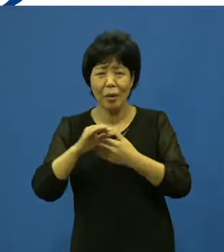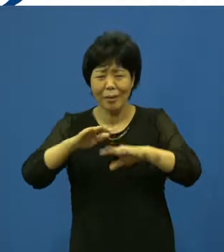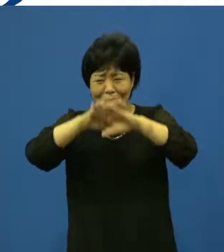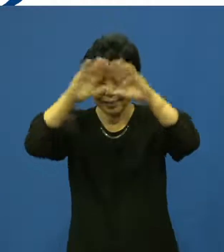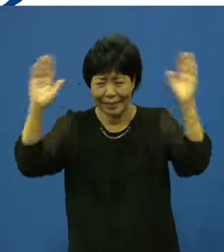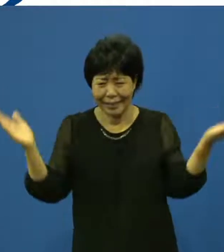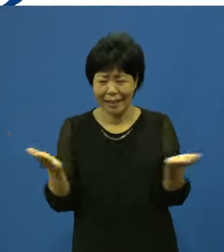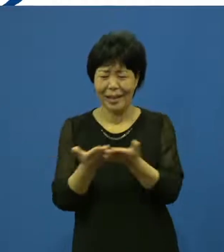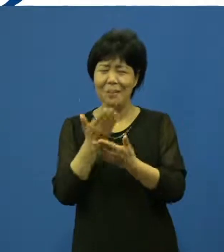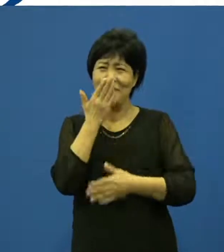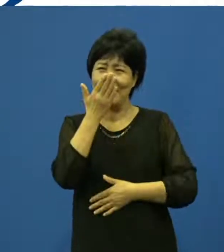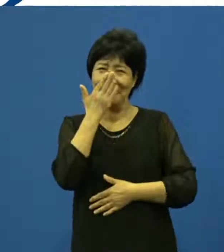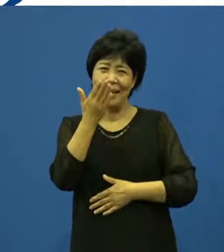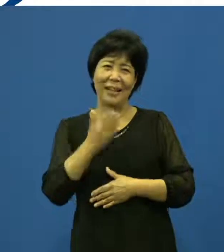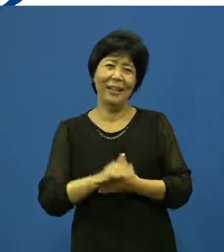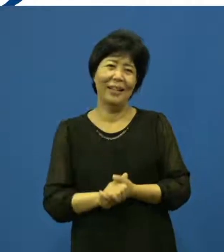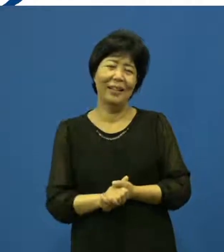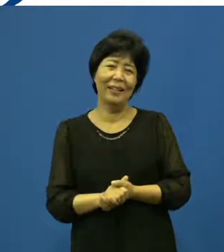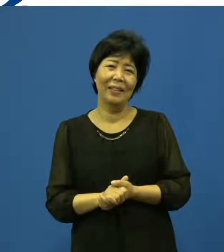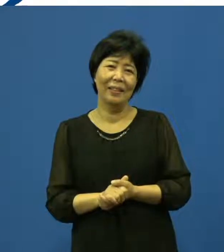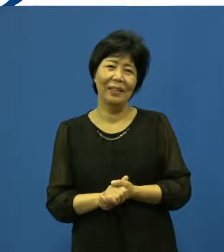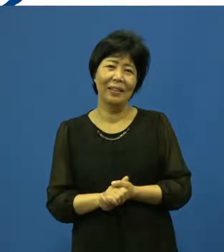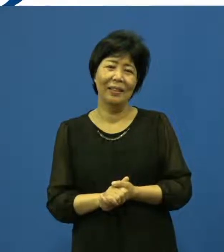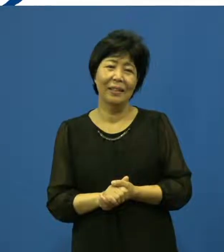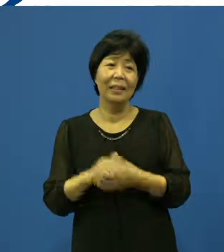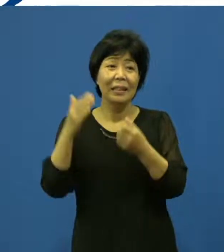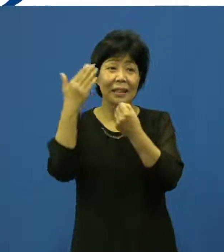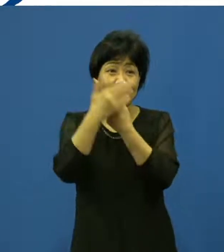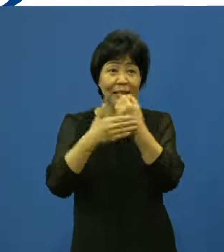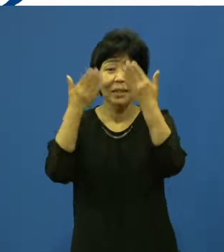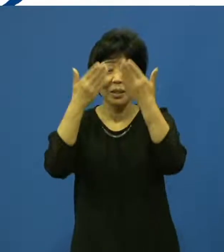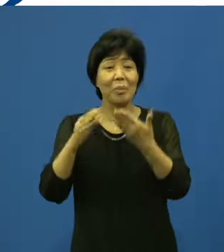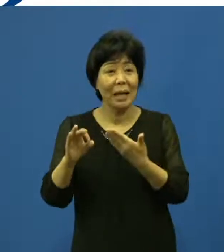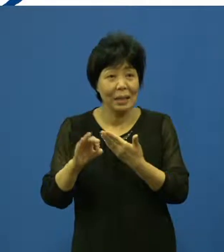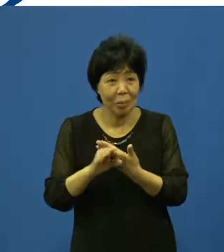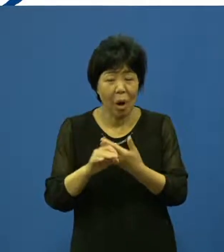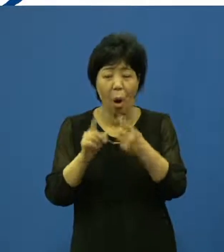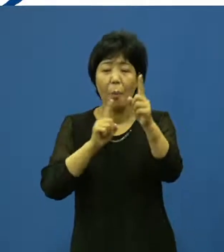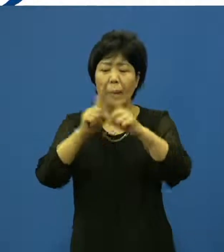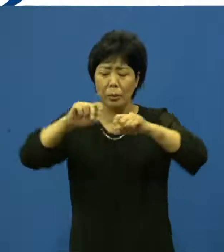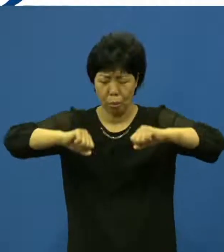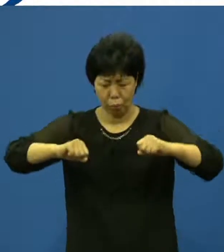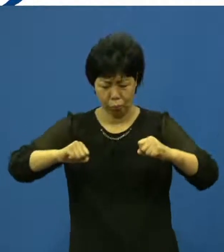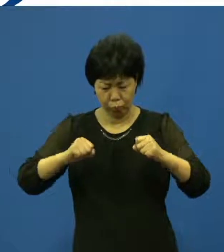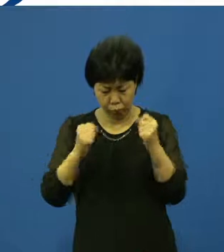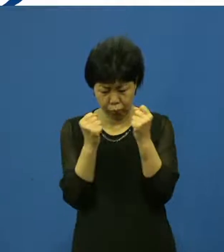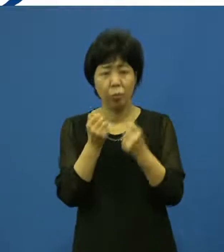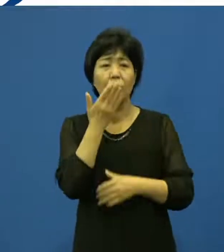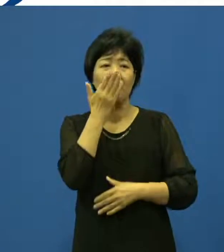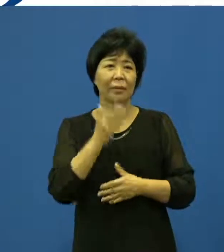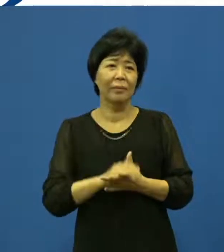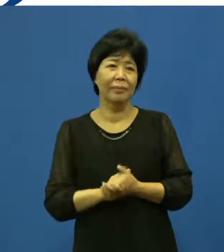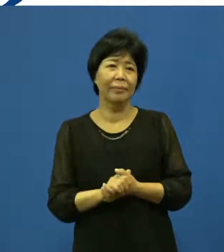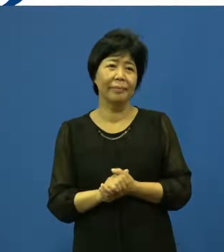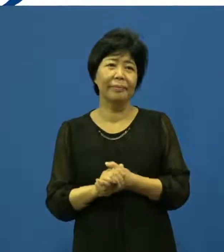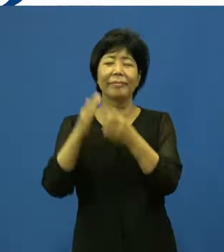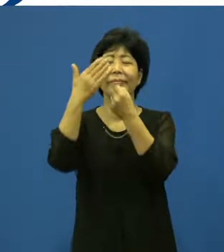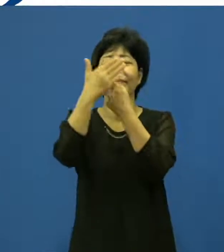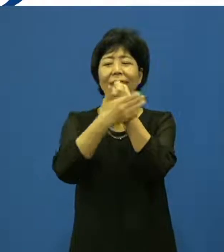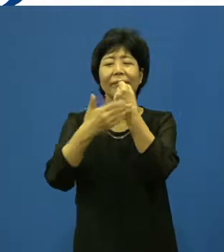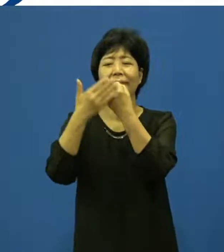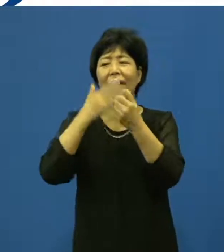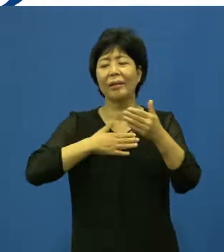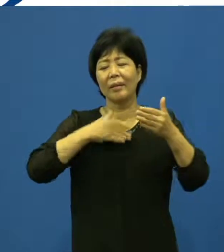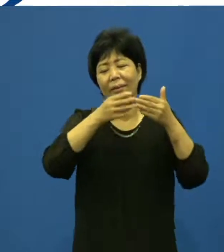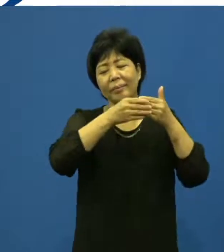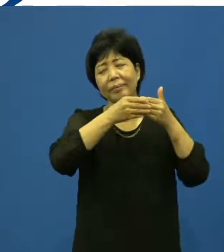알아요. 여러분, 은혜가 주어지면 말씀에 순종하는 것도 어렵지 않습니다. 그 은혜가 나를 끌고 가는